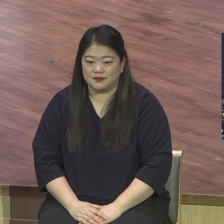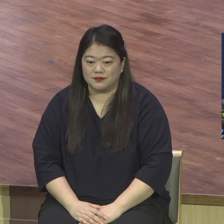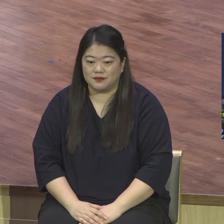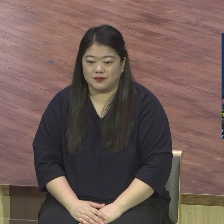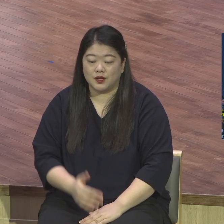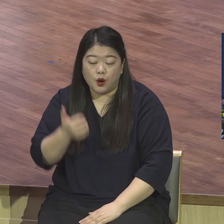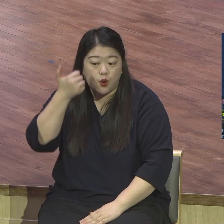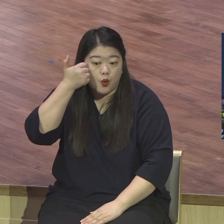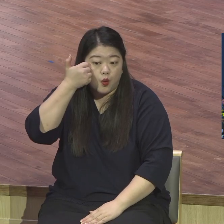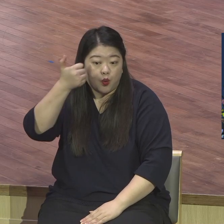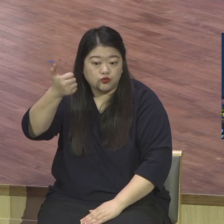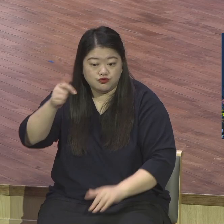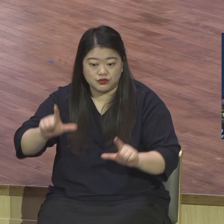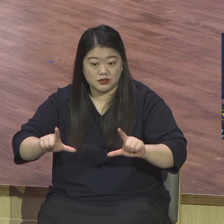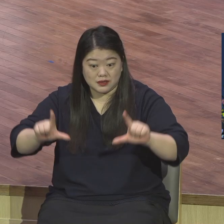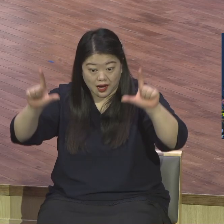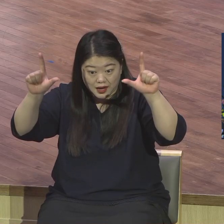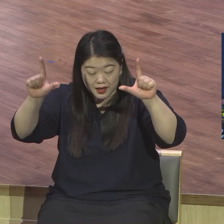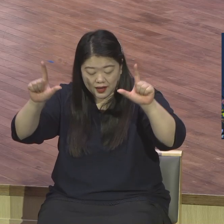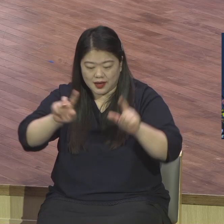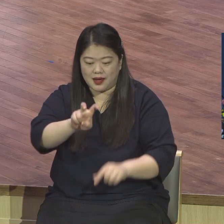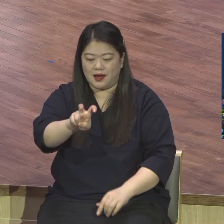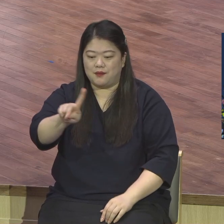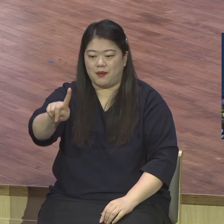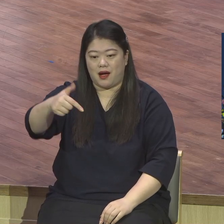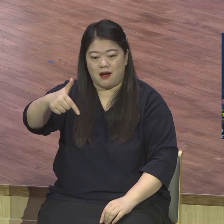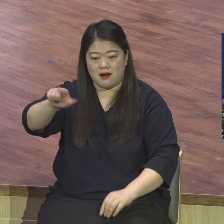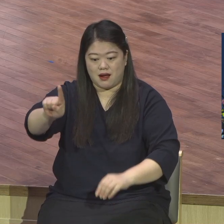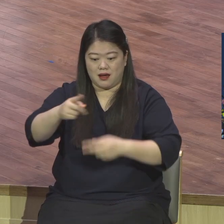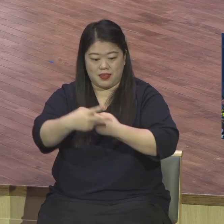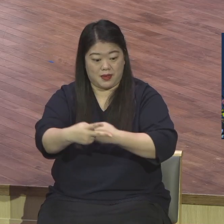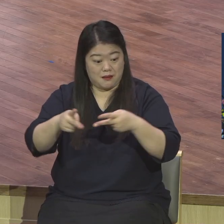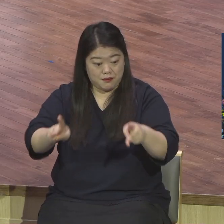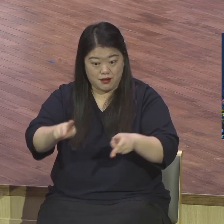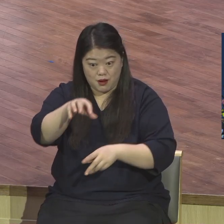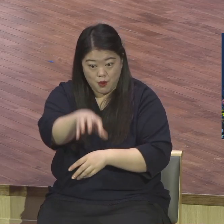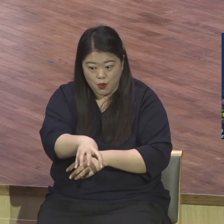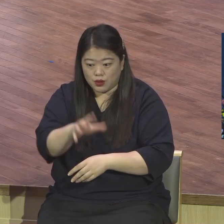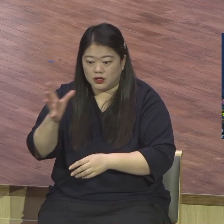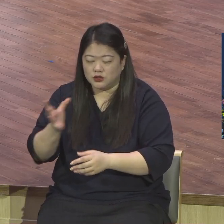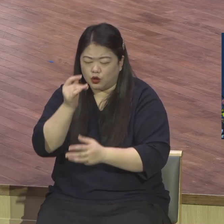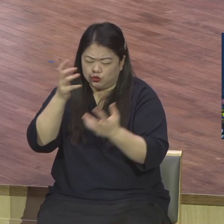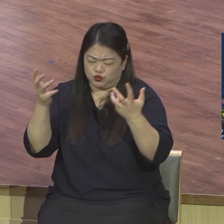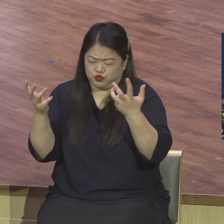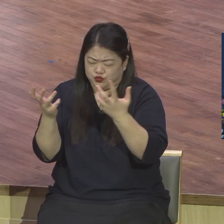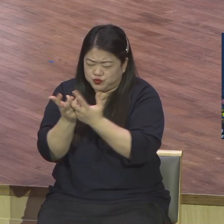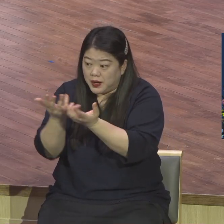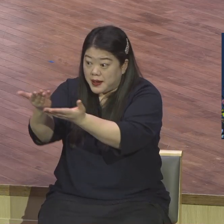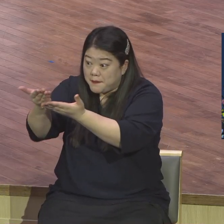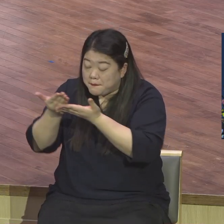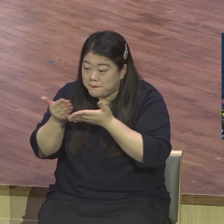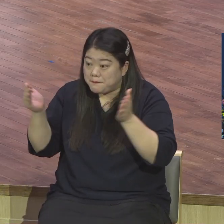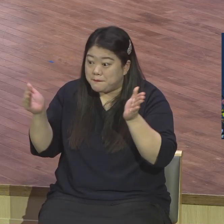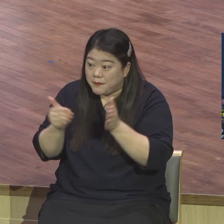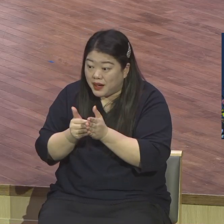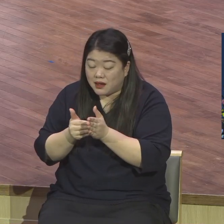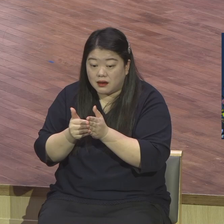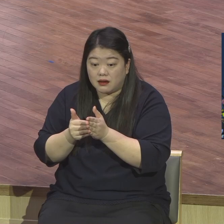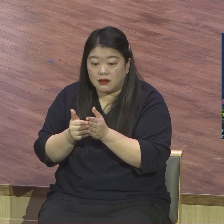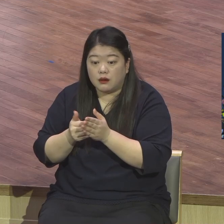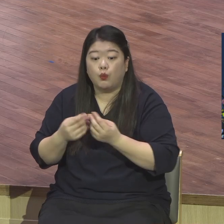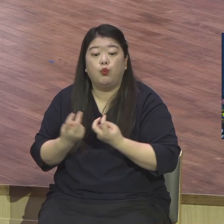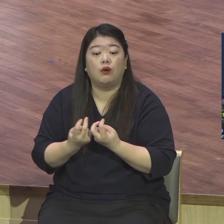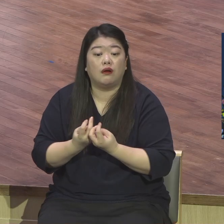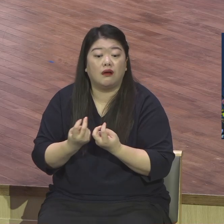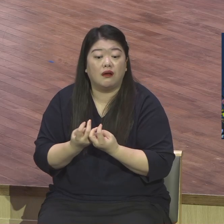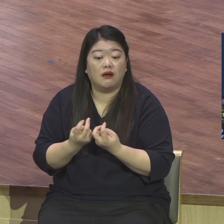오순절 마가다락방에 성령이 공식적으로 임했을 때에 제사들이 금식했습니까? 그냥 모여서 기도한 것밖에 없어요.